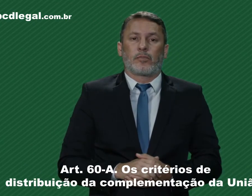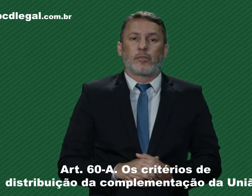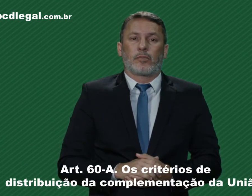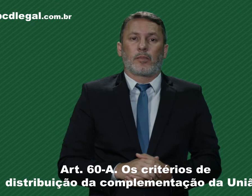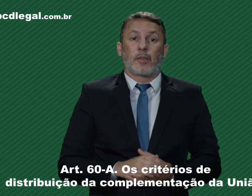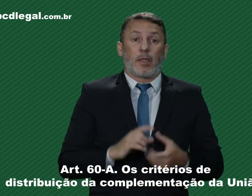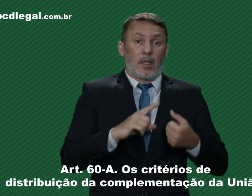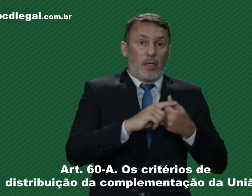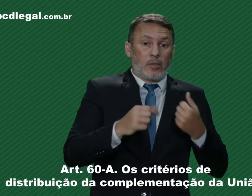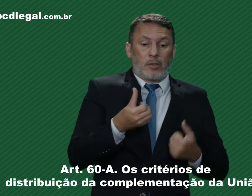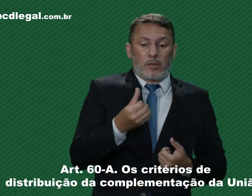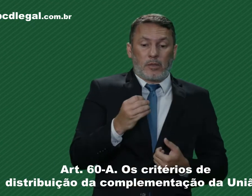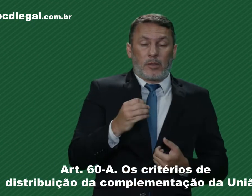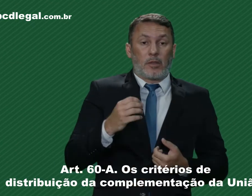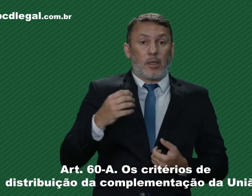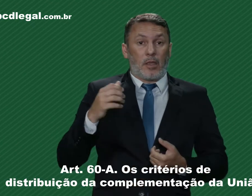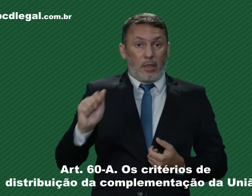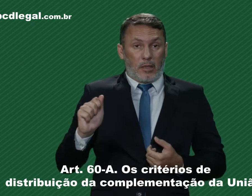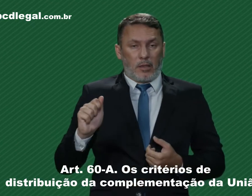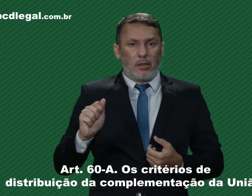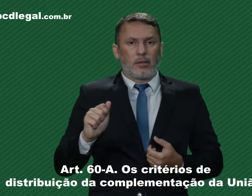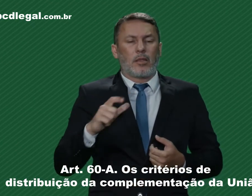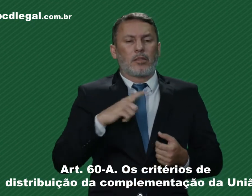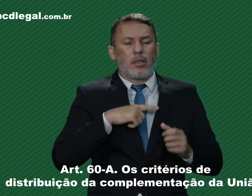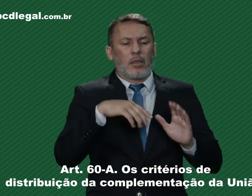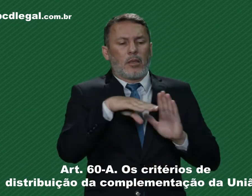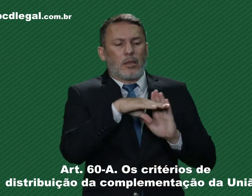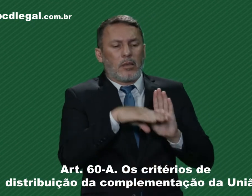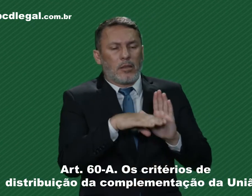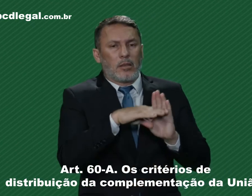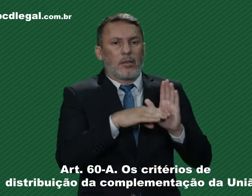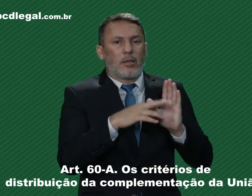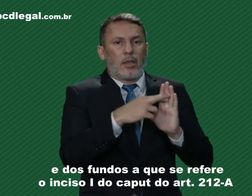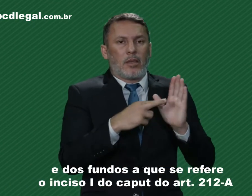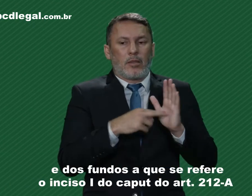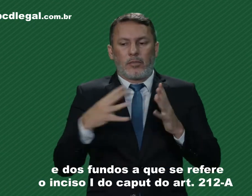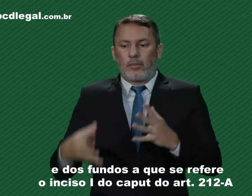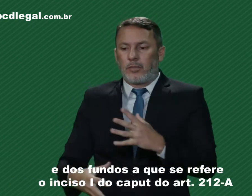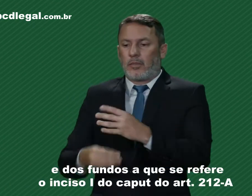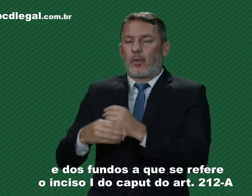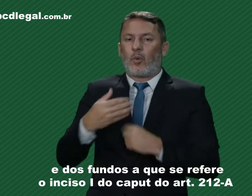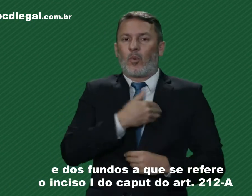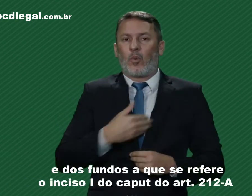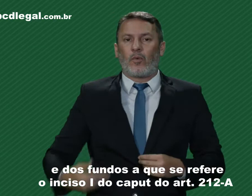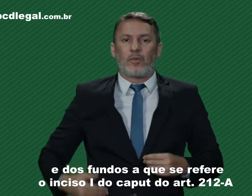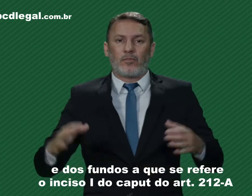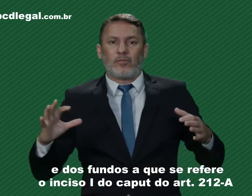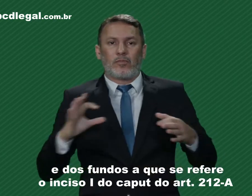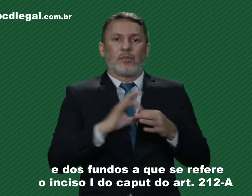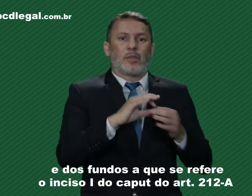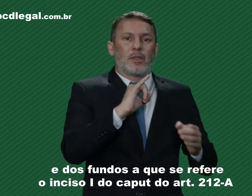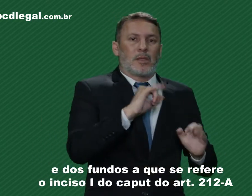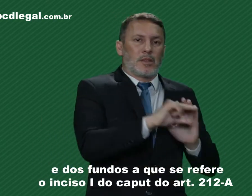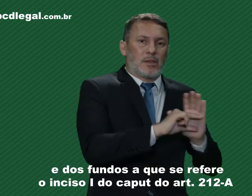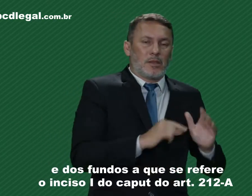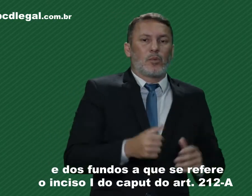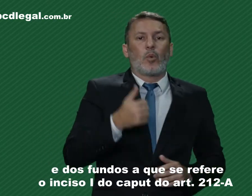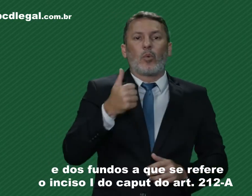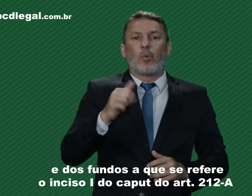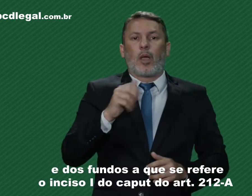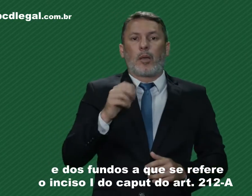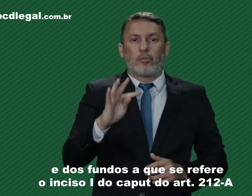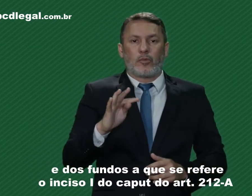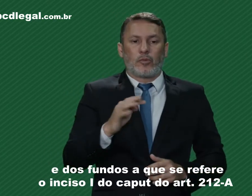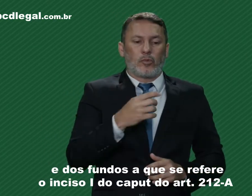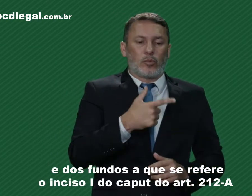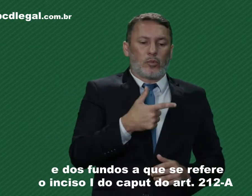Artigo 60-A. Os critérios de distribuição da complementação da União e dos fundos a que se refere o inciso 1 do